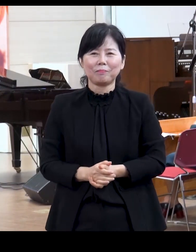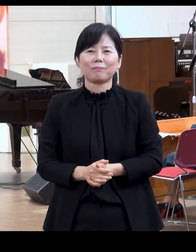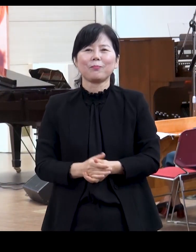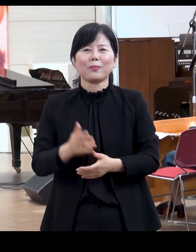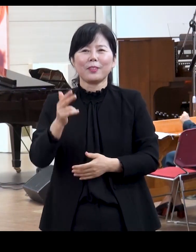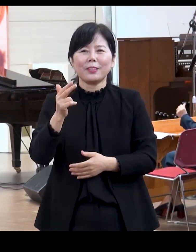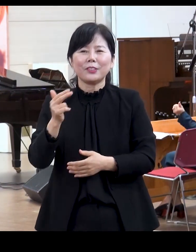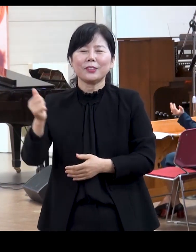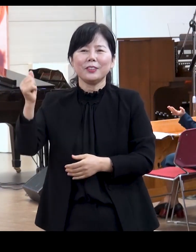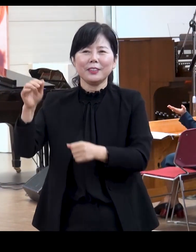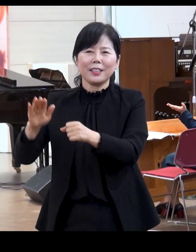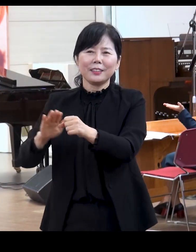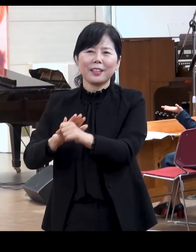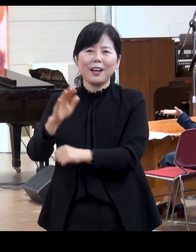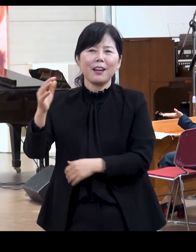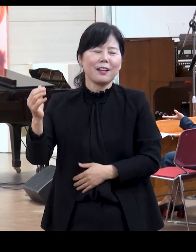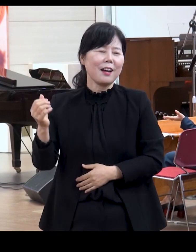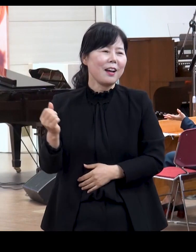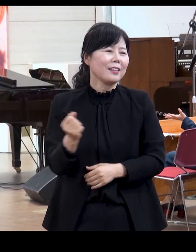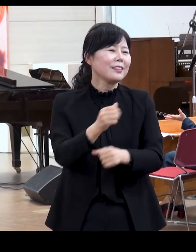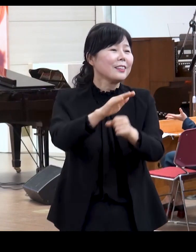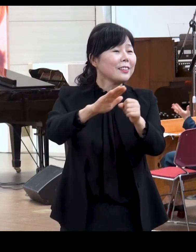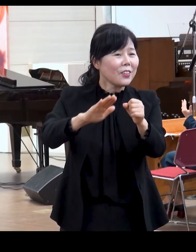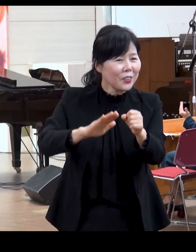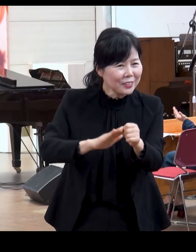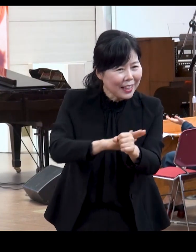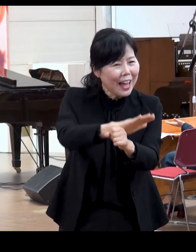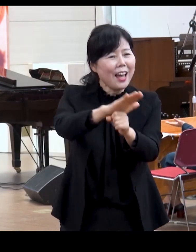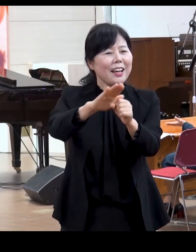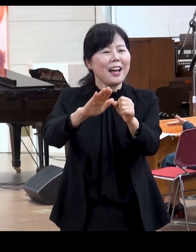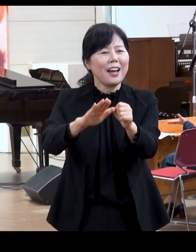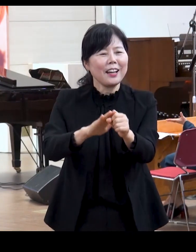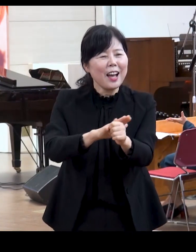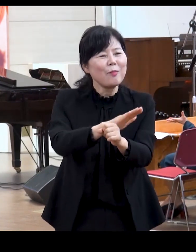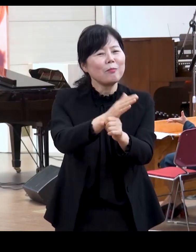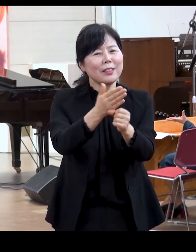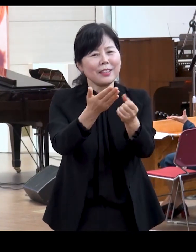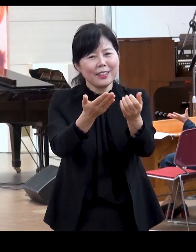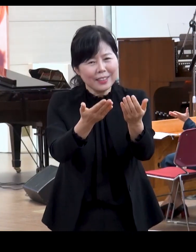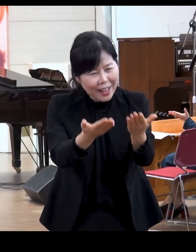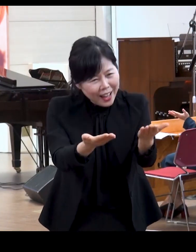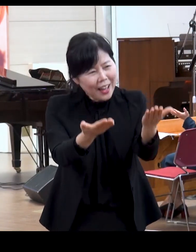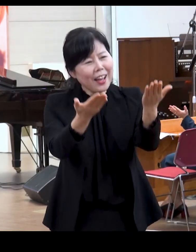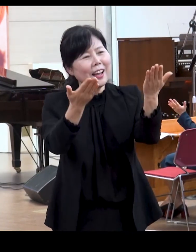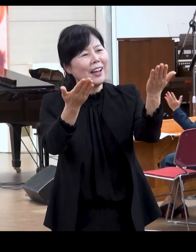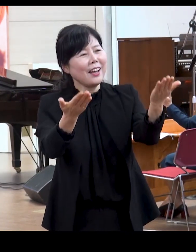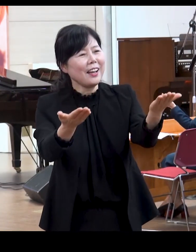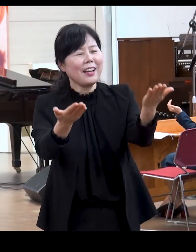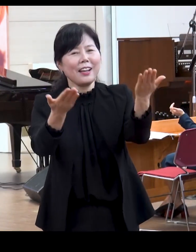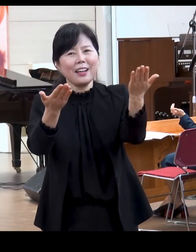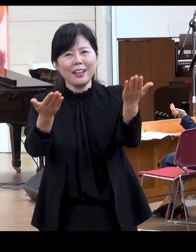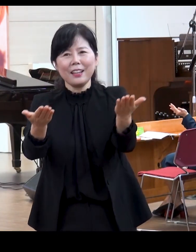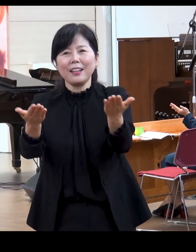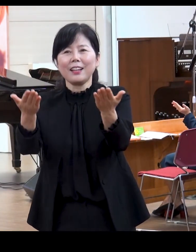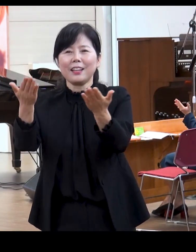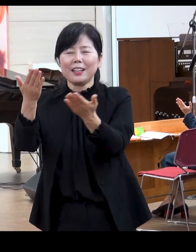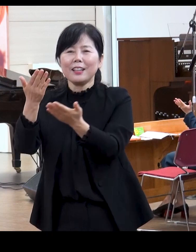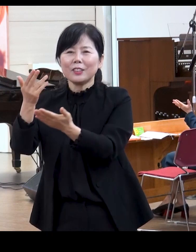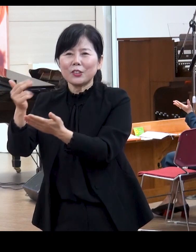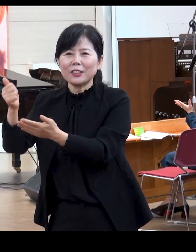주의 사랑으로, 주의 사랑으로 사랑합니다.